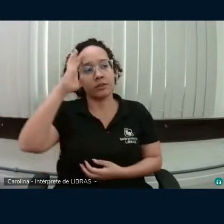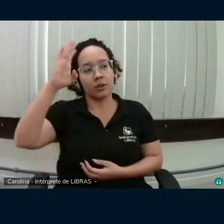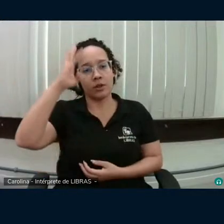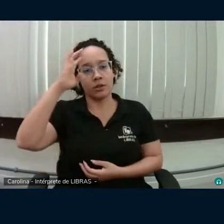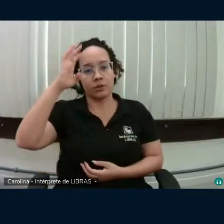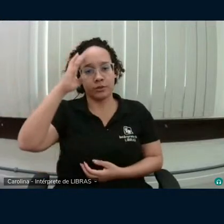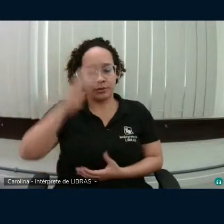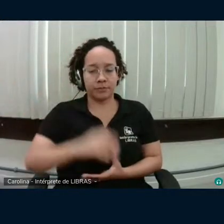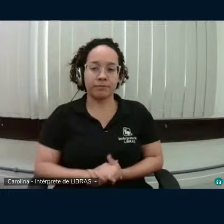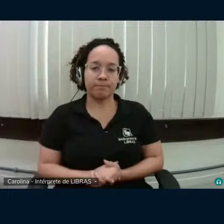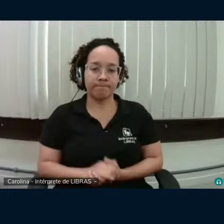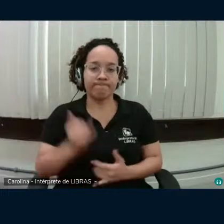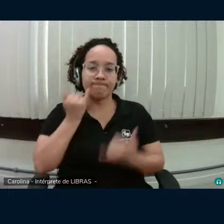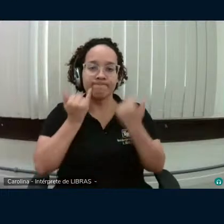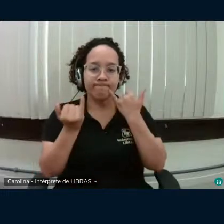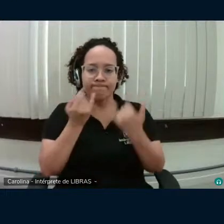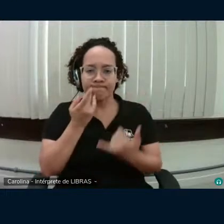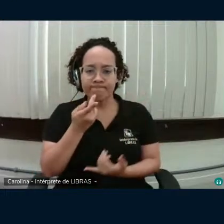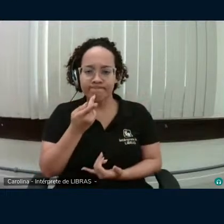insistir no dado que eu dei.